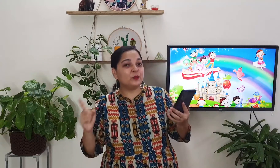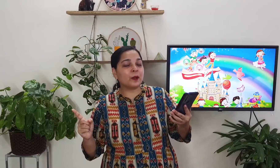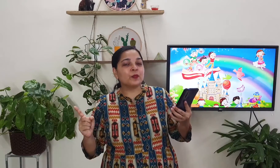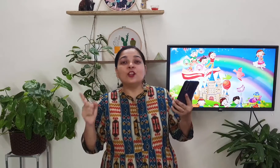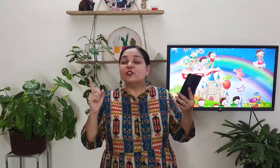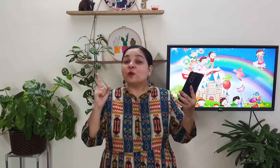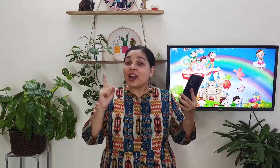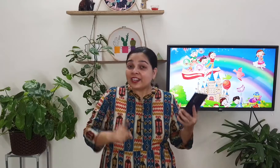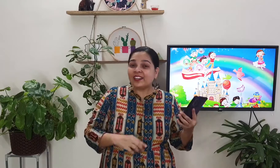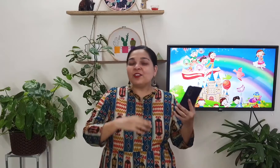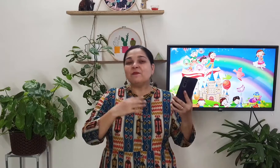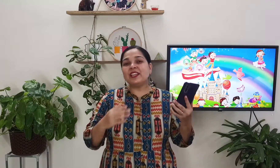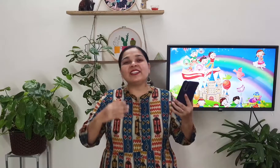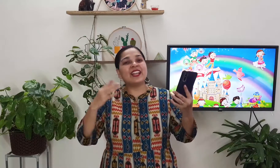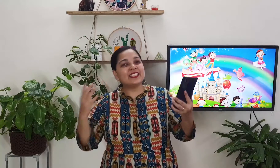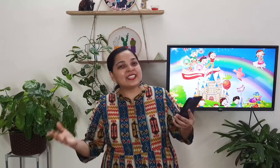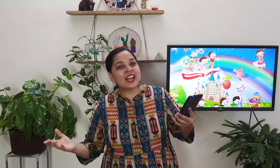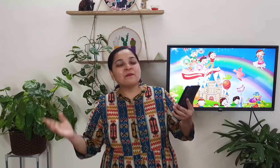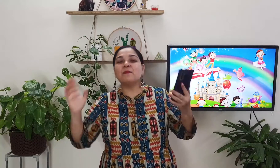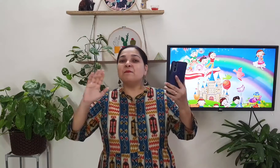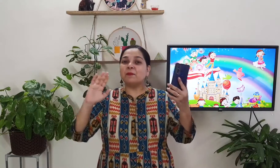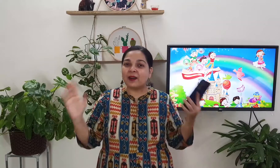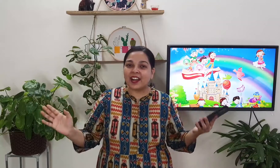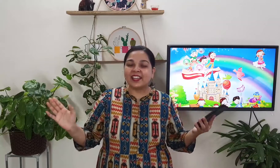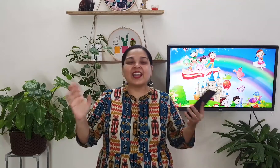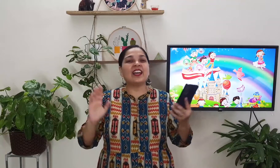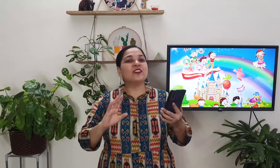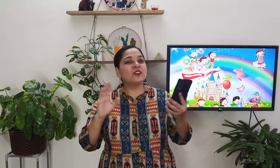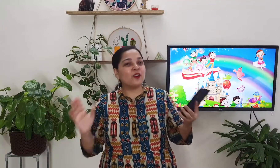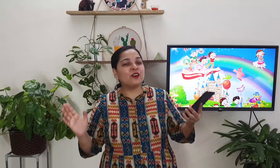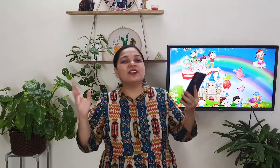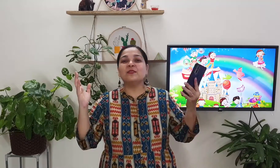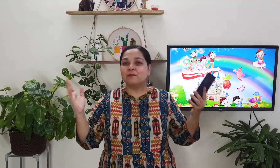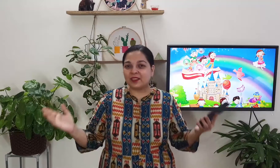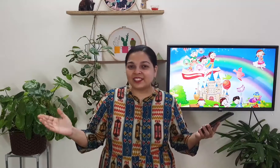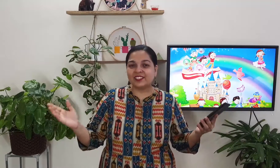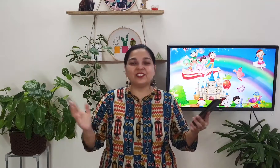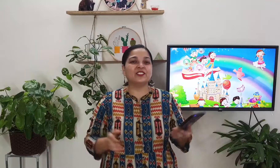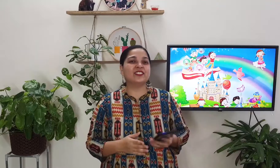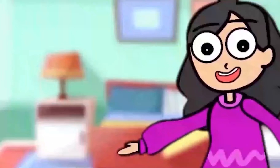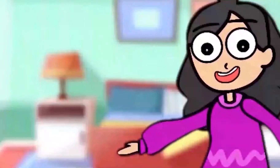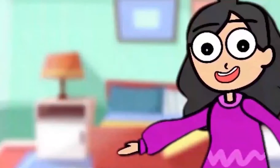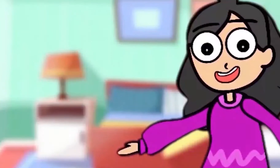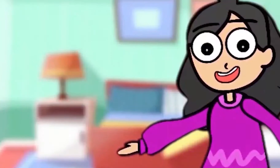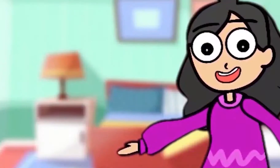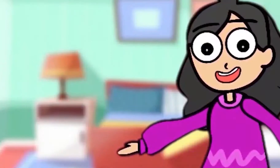நாம் அடுத்த முறை சந்திக்கும் வரை பை பை. தேவன் உங்களை ஆசீர்வதிப்பார். வாவ்,